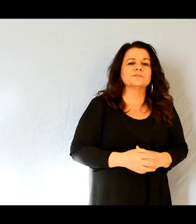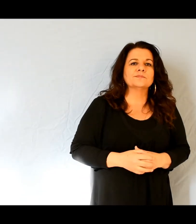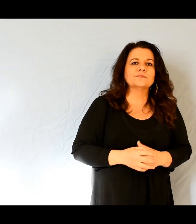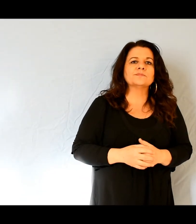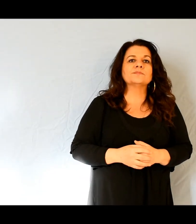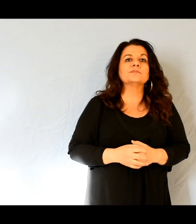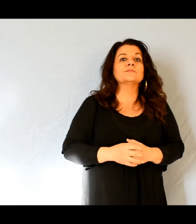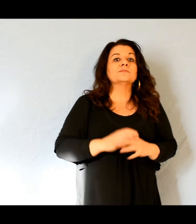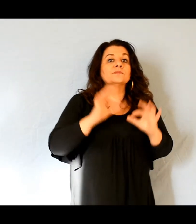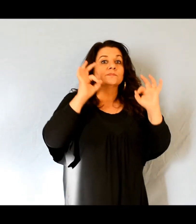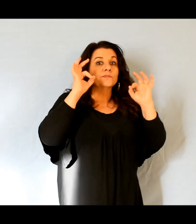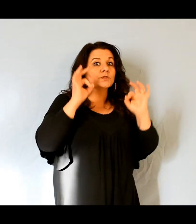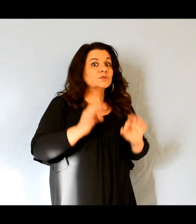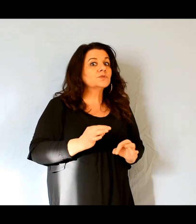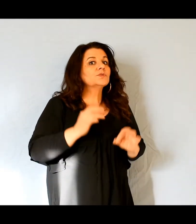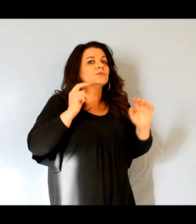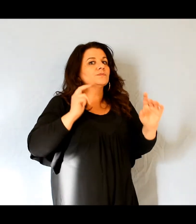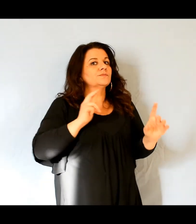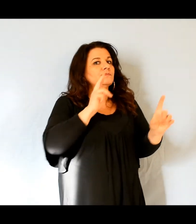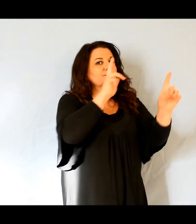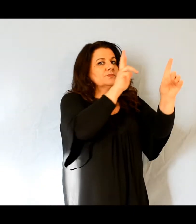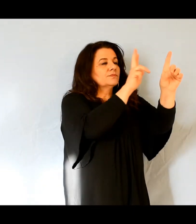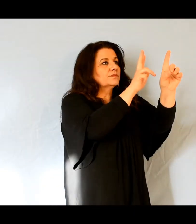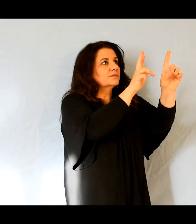Et il fut transfiguré devant eux.